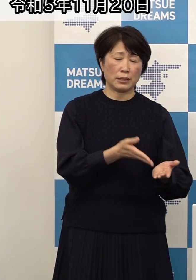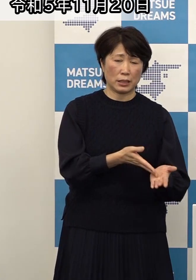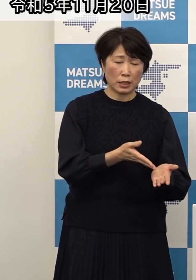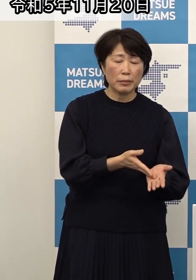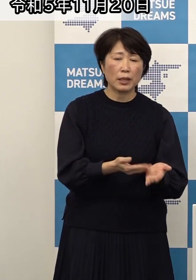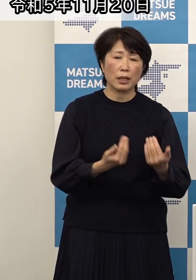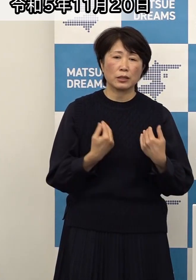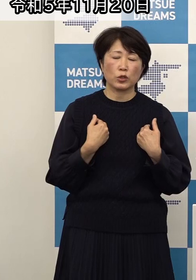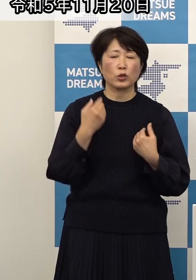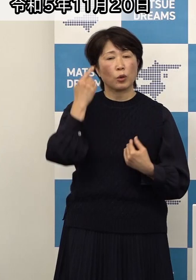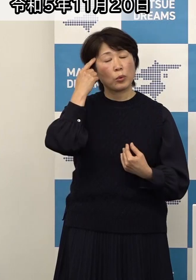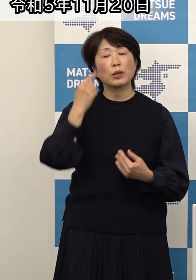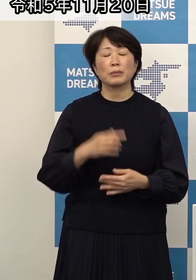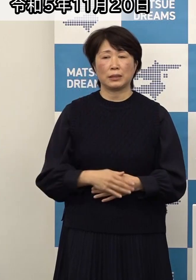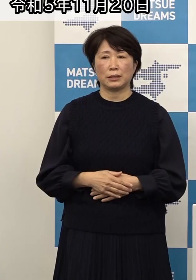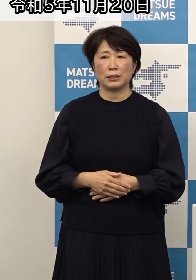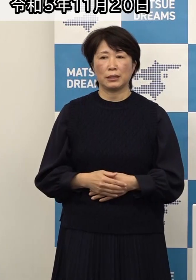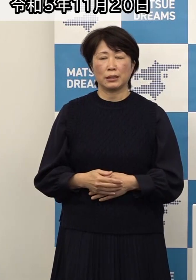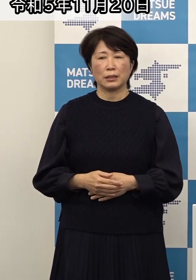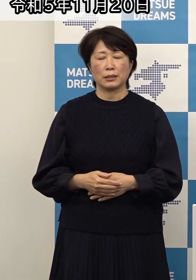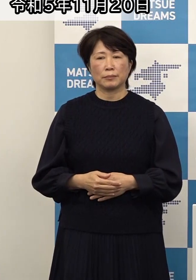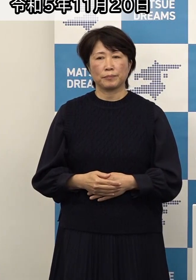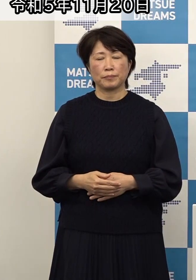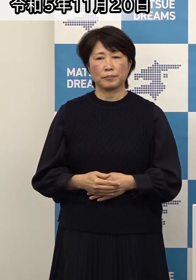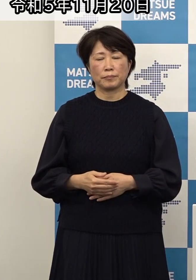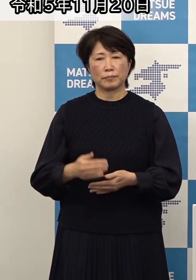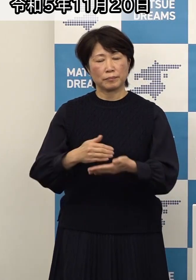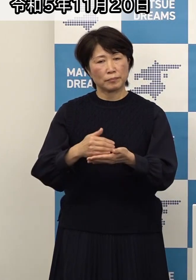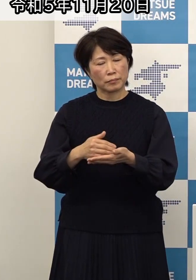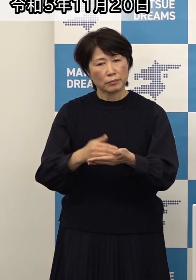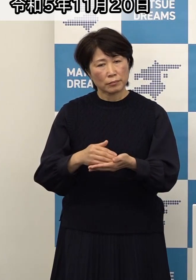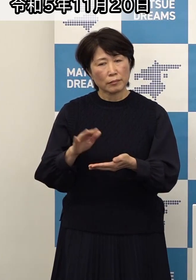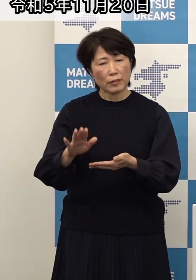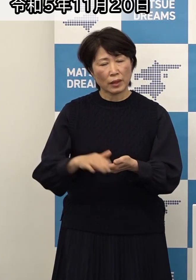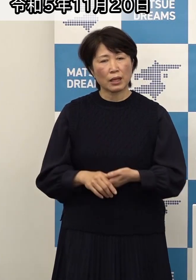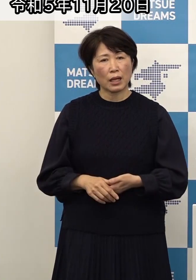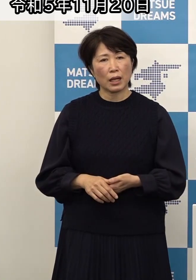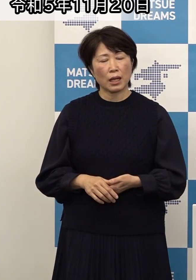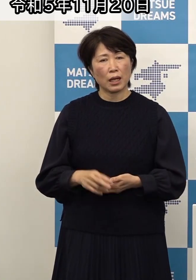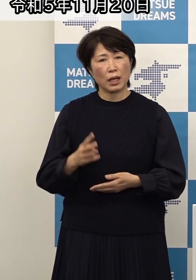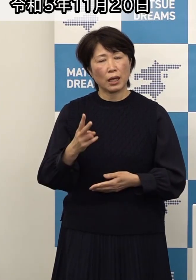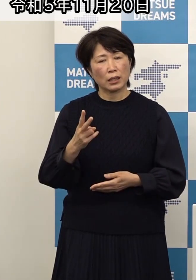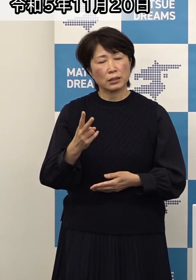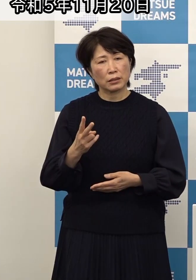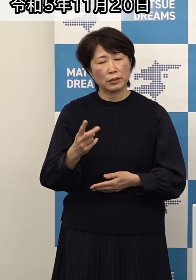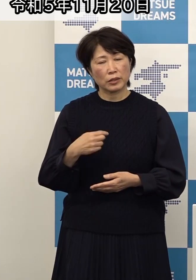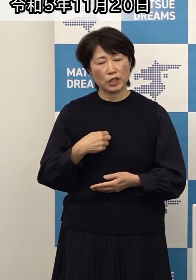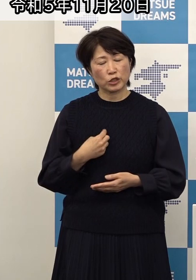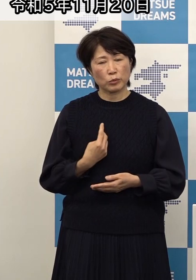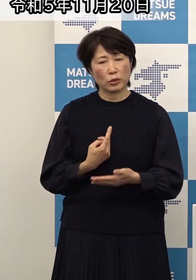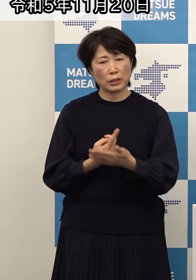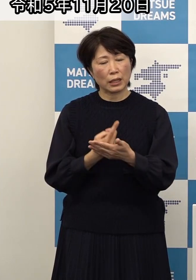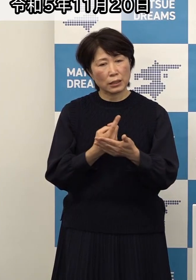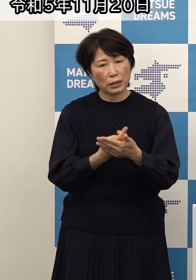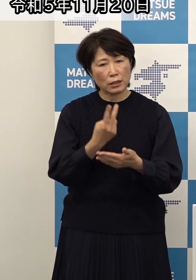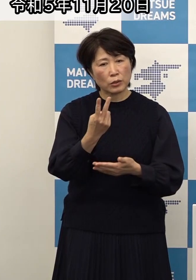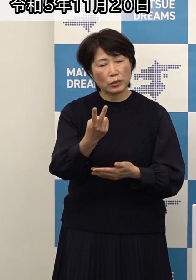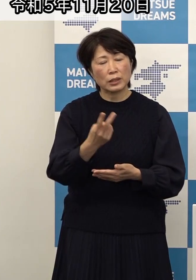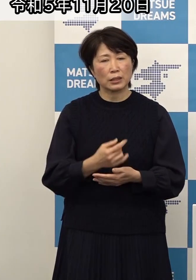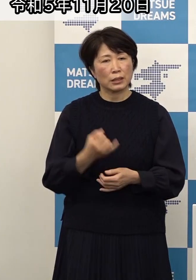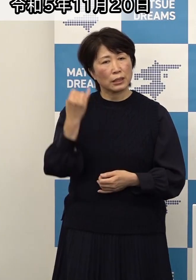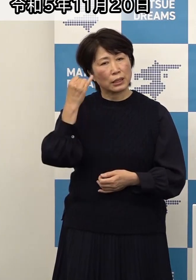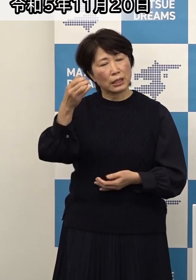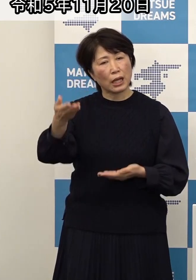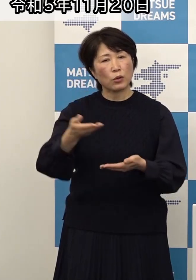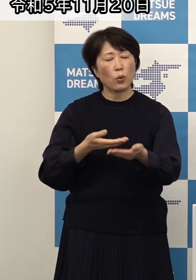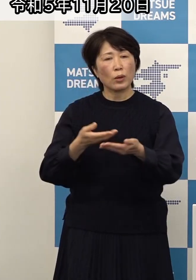。で先ほどおっしゃられたように、2度にわたって私も出席してですね、事業者の皆様とは意見交換させていただいており